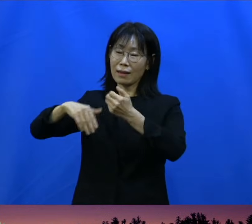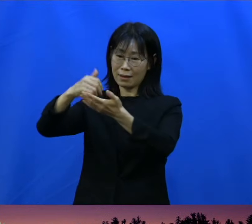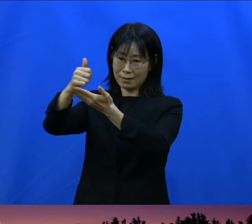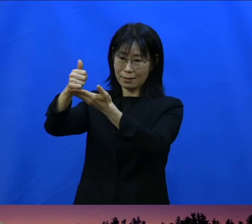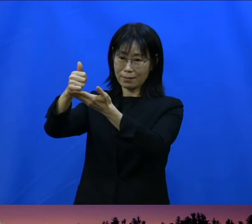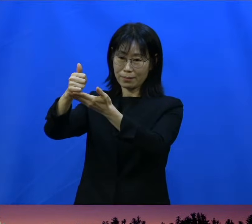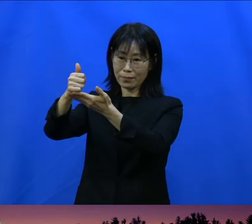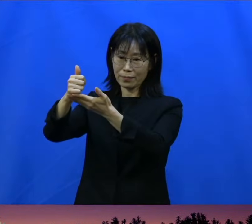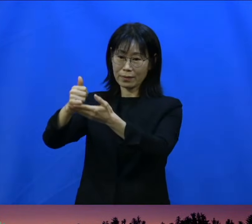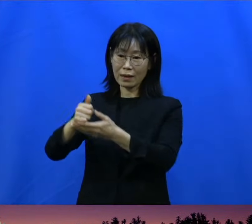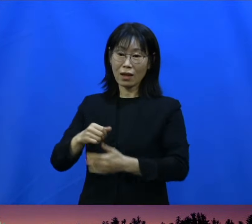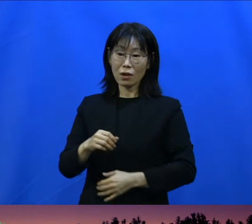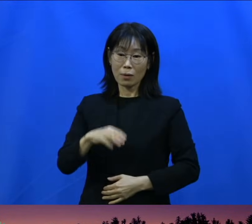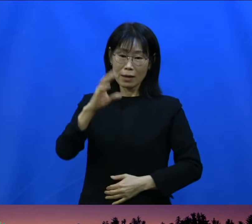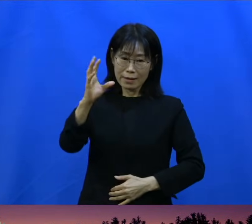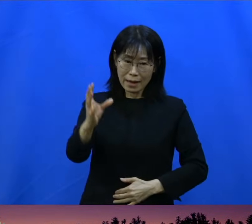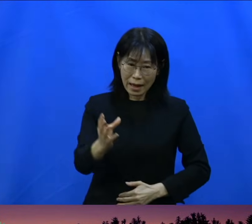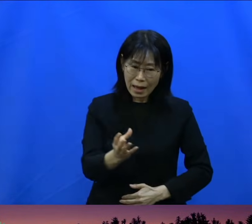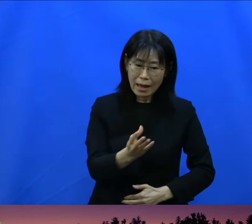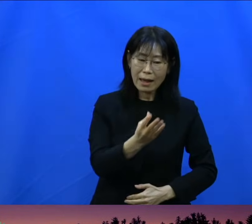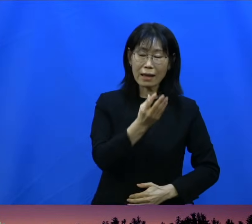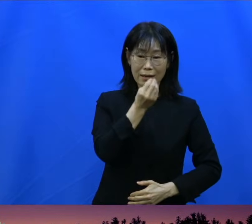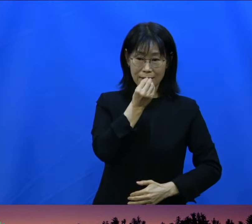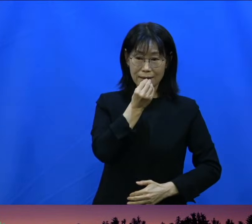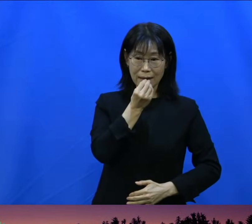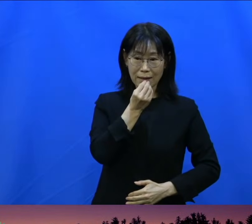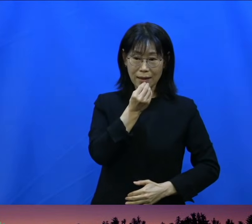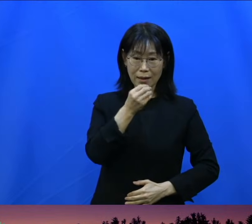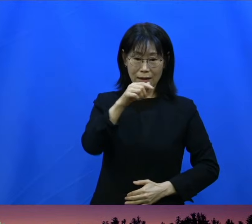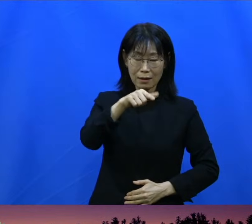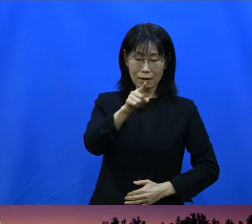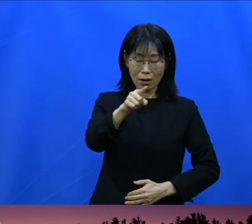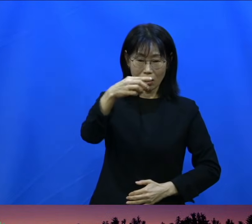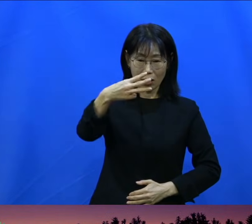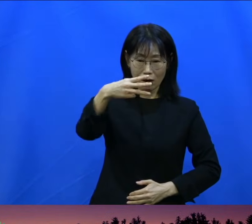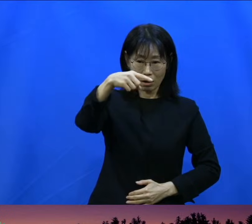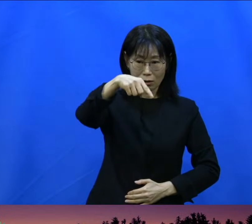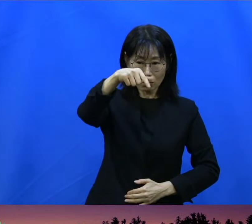하나님이 깨끗하다라는 게 말이 아니에요. 도덕적이고 윤리적인 기준을 말하지 않아요.